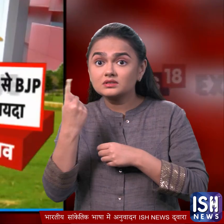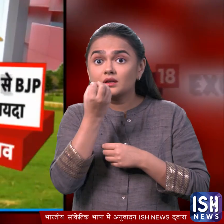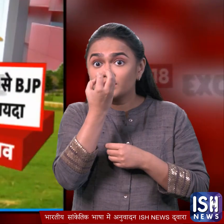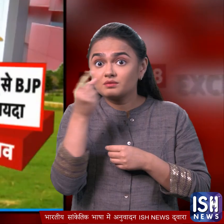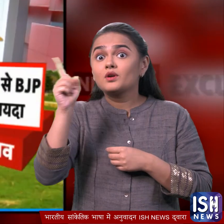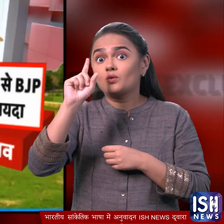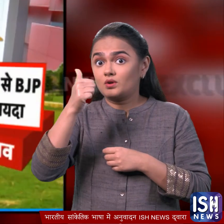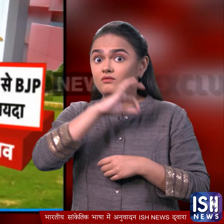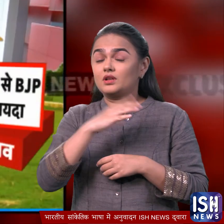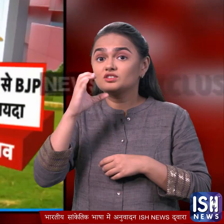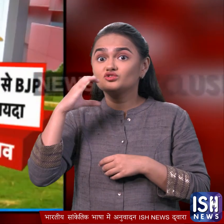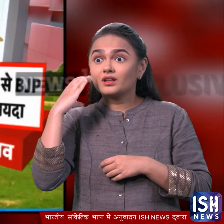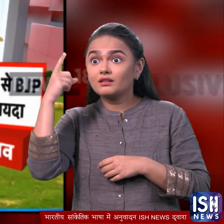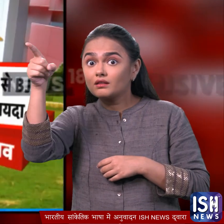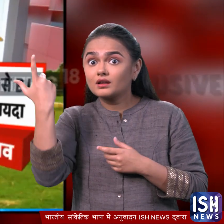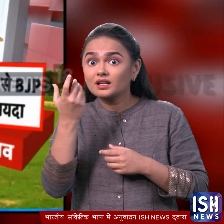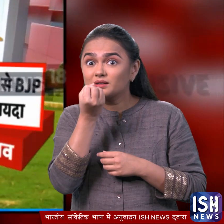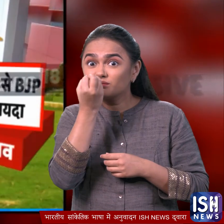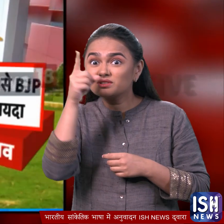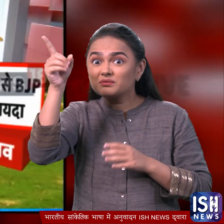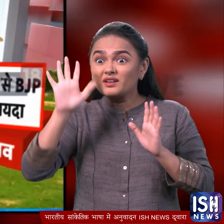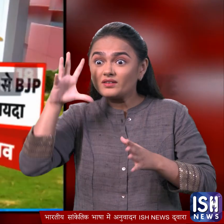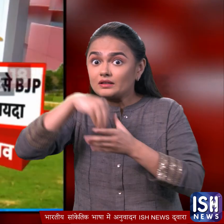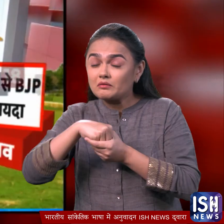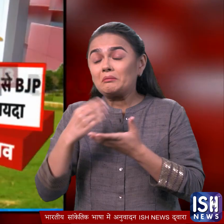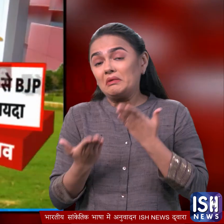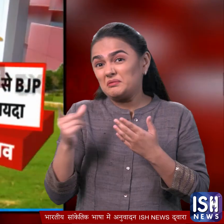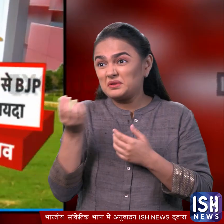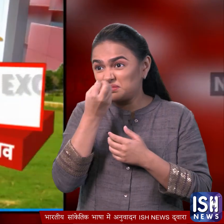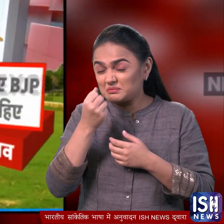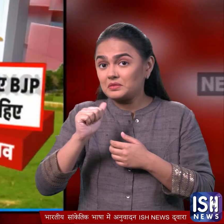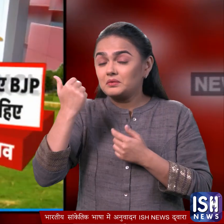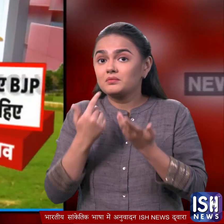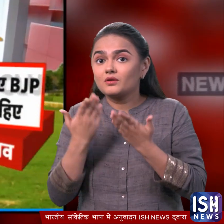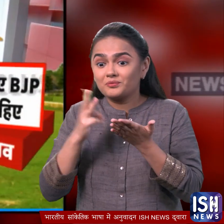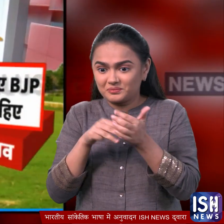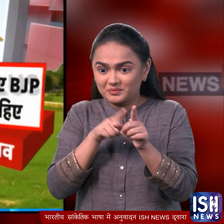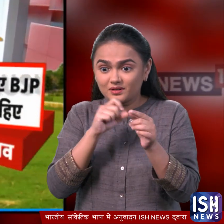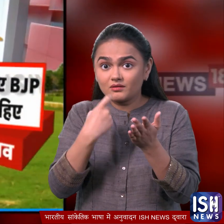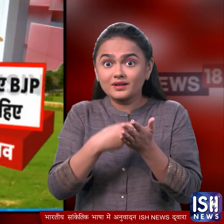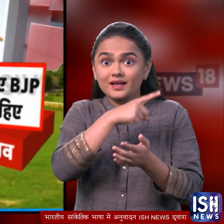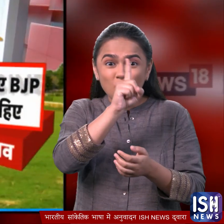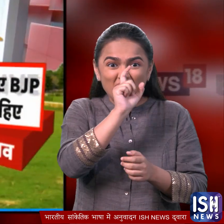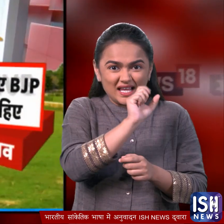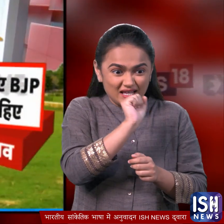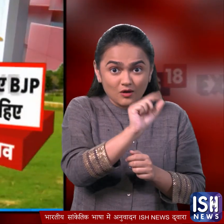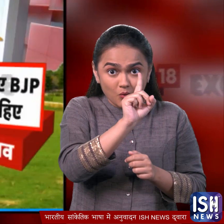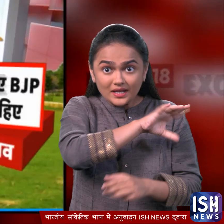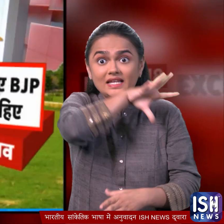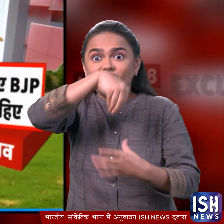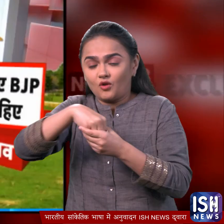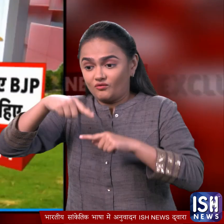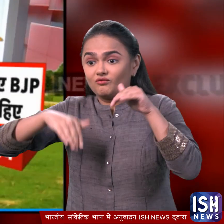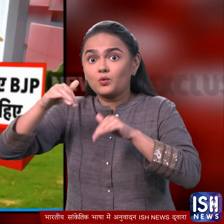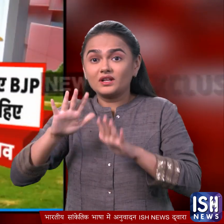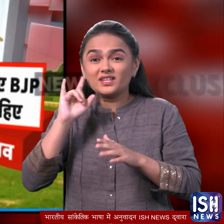बात का फायदा मिल सकता है और वो है चंडीगढ़ में बीजेपी का सांसद होना, क्योंकि मेयर के चुनाव में 1 वोट स्थानीय सांसद का भी होता